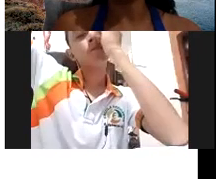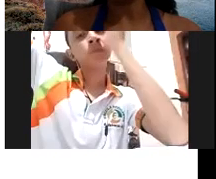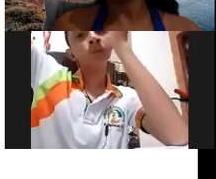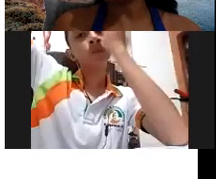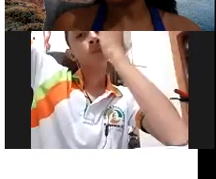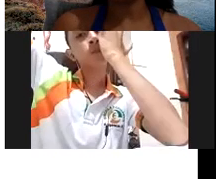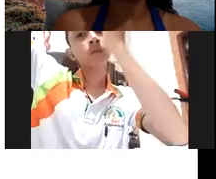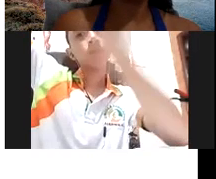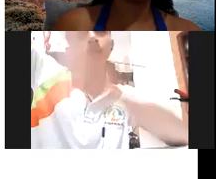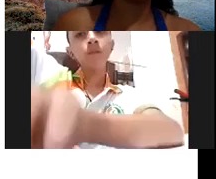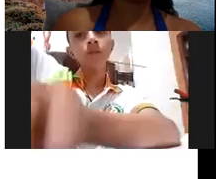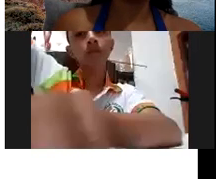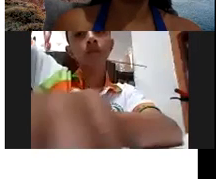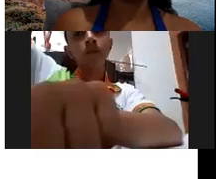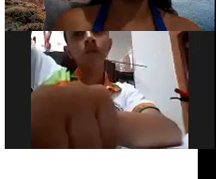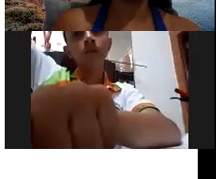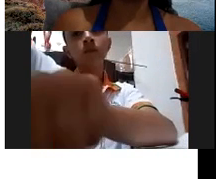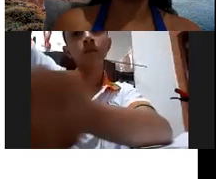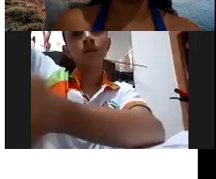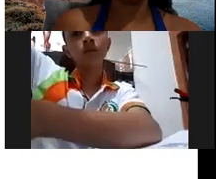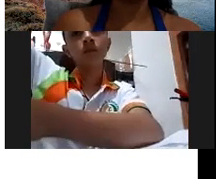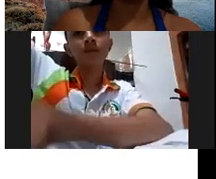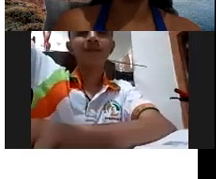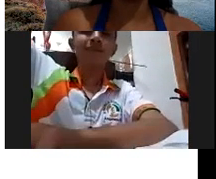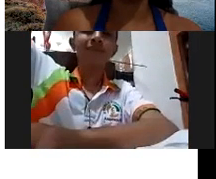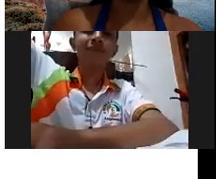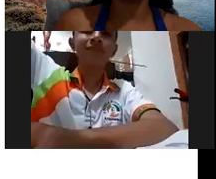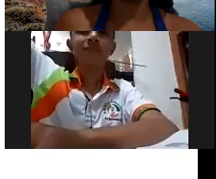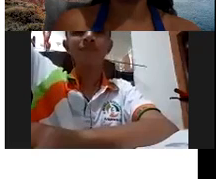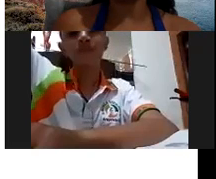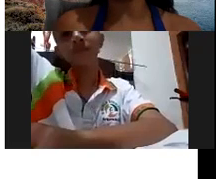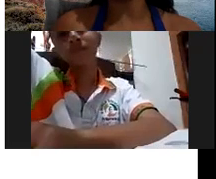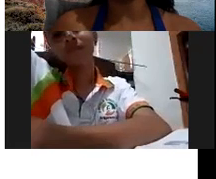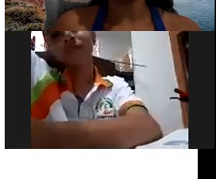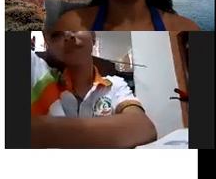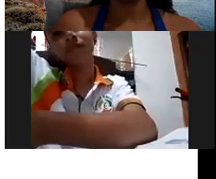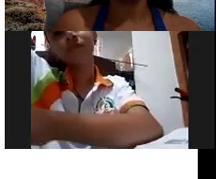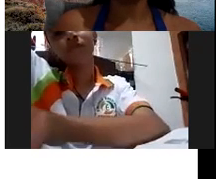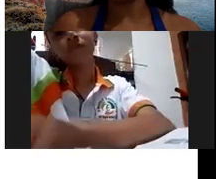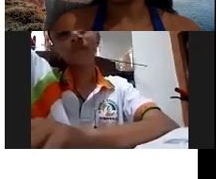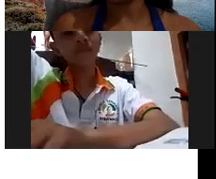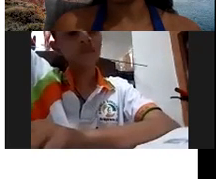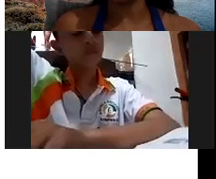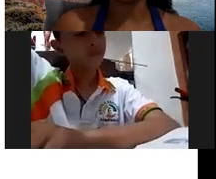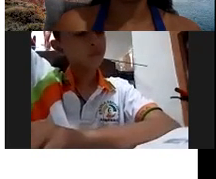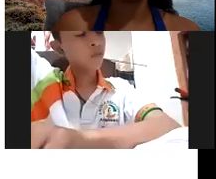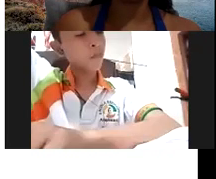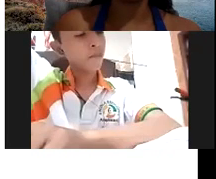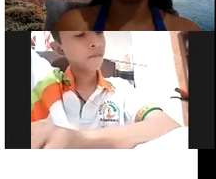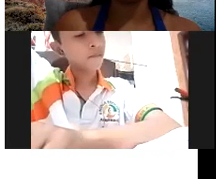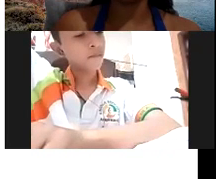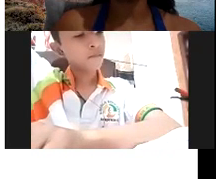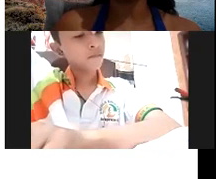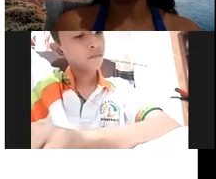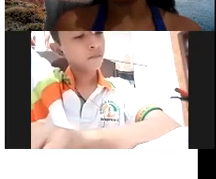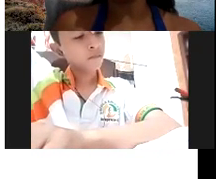ligado ao hidrogênio essa essa equação abre a mente não está balanceada né a gente vai arrumar ela não precisamos ela agora